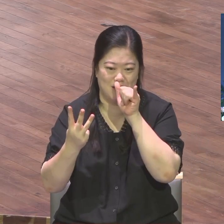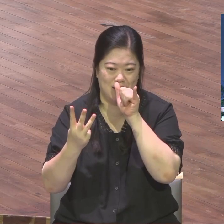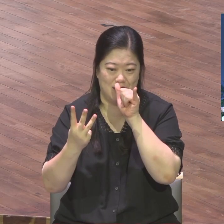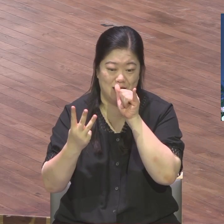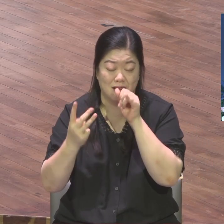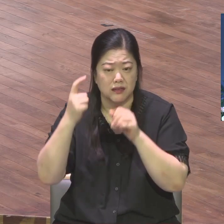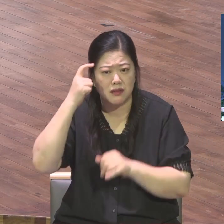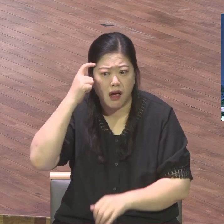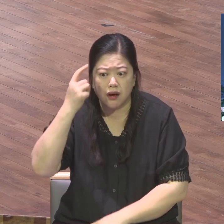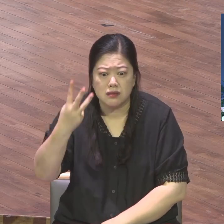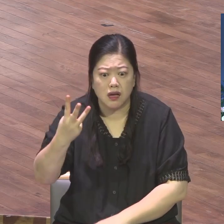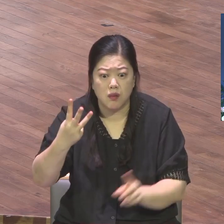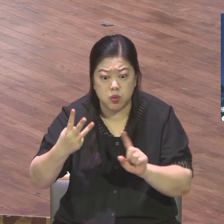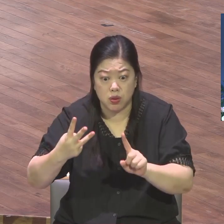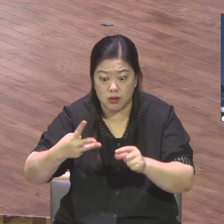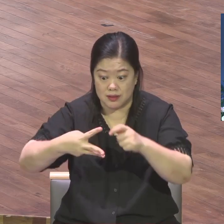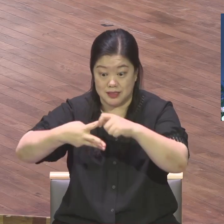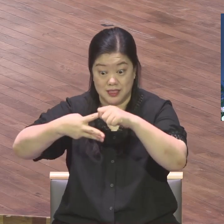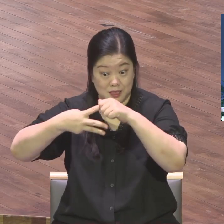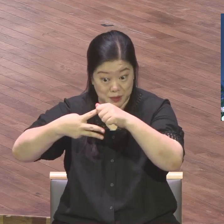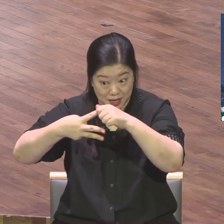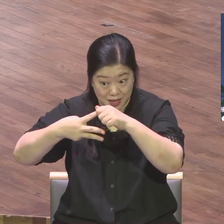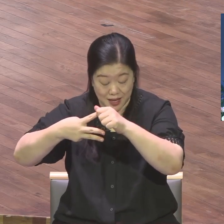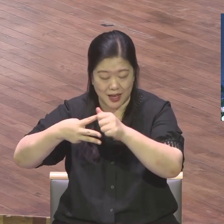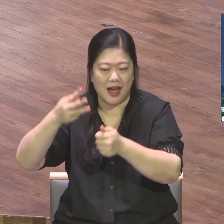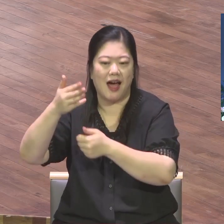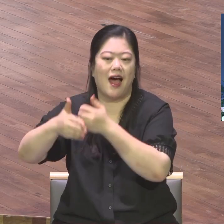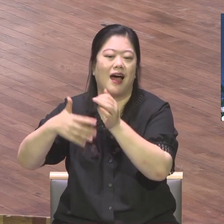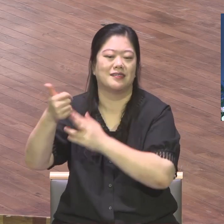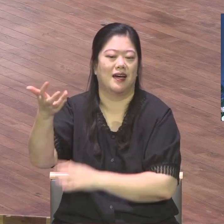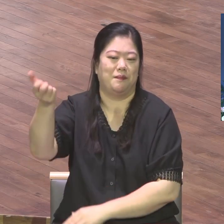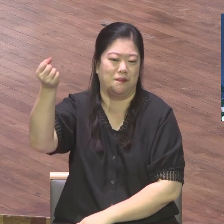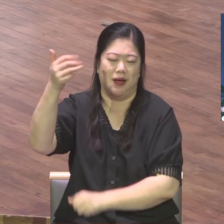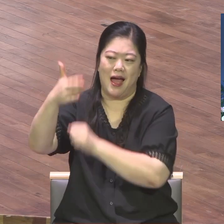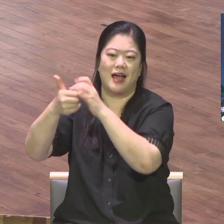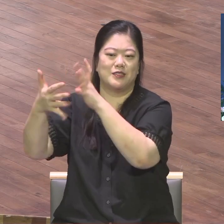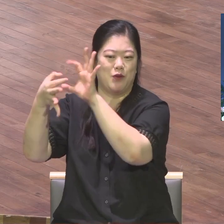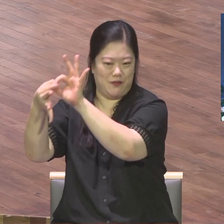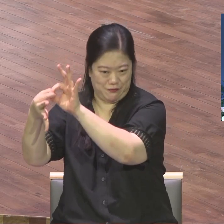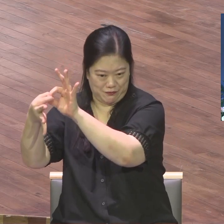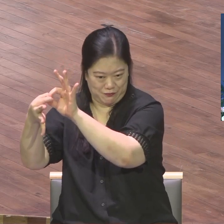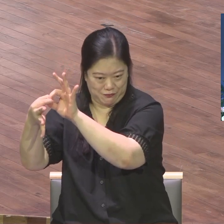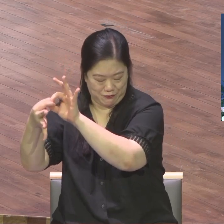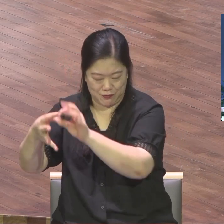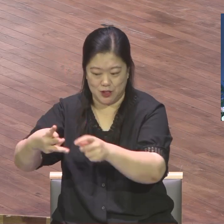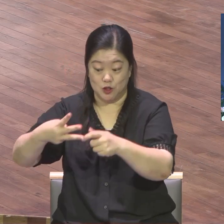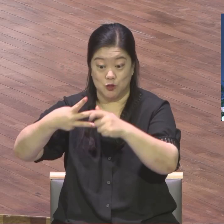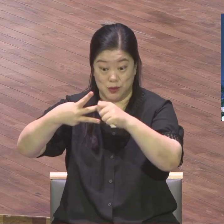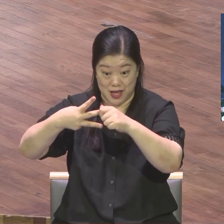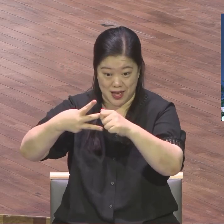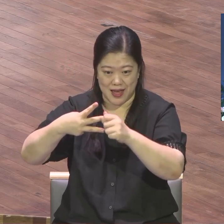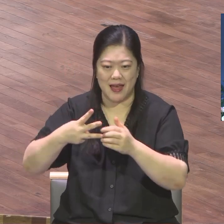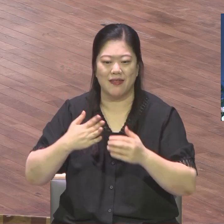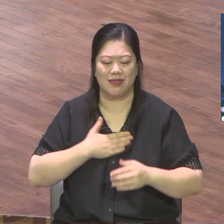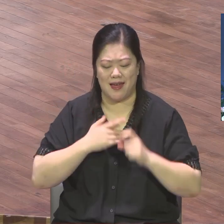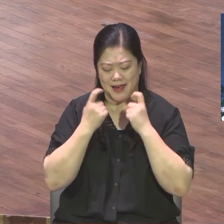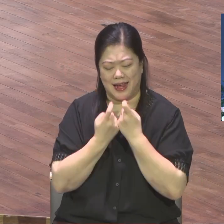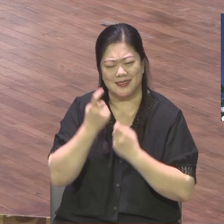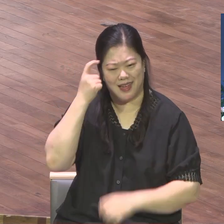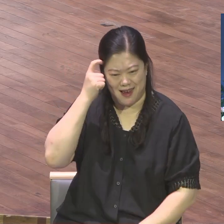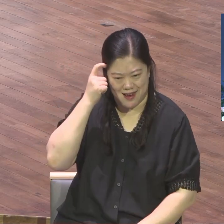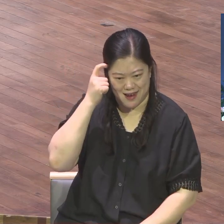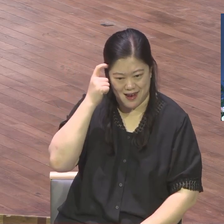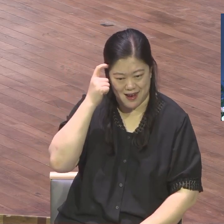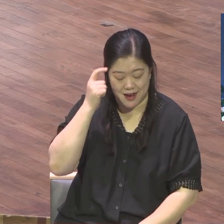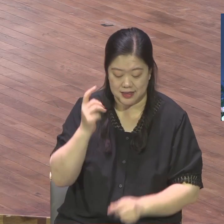첫째는 생각 어떤 생각이냐? 첫째는 하나님 주는 생각. 둘째는 내 생각.